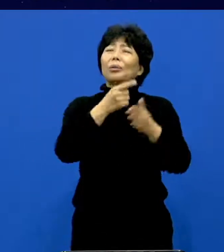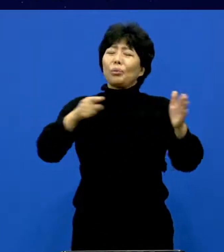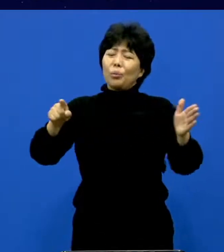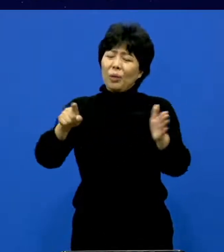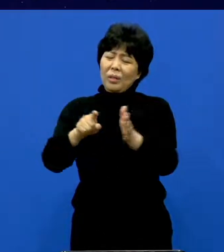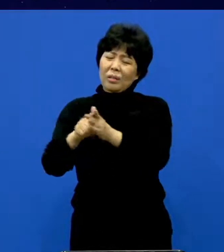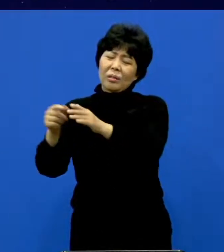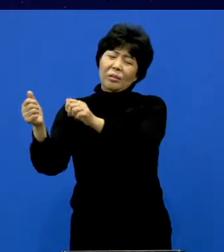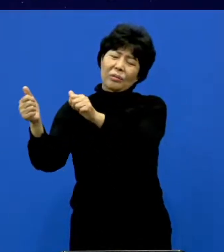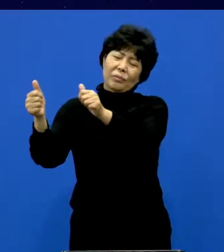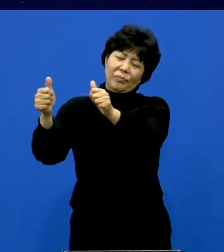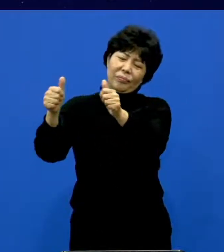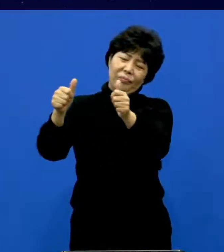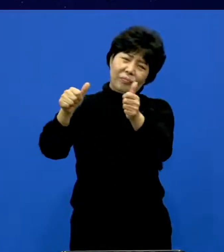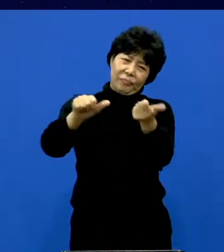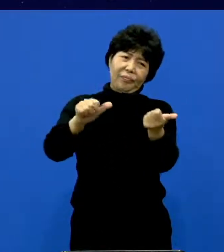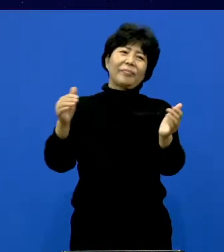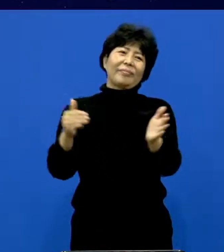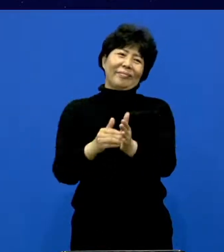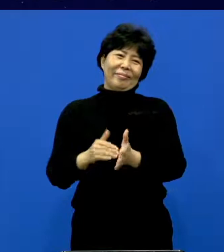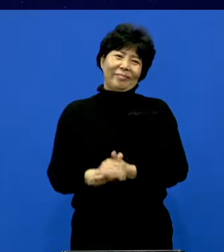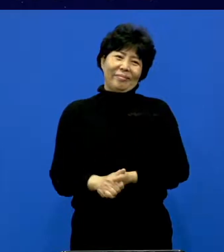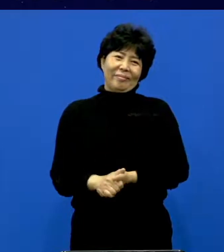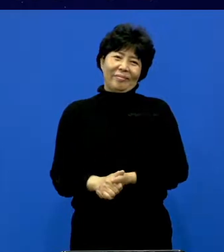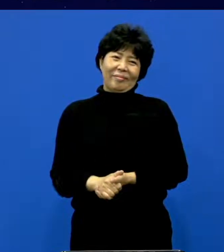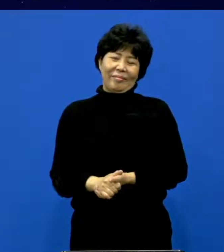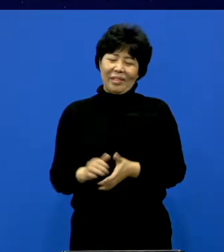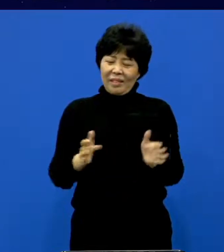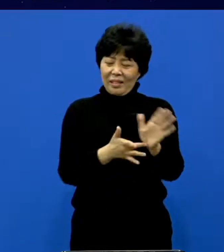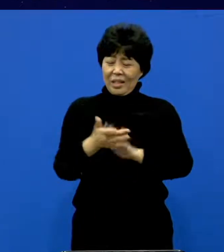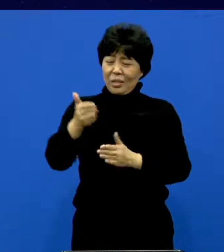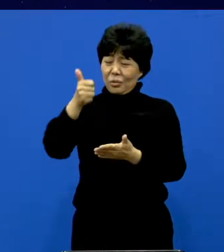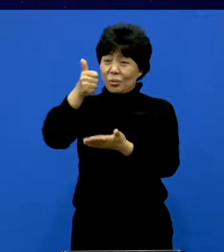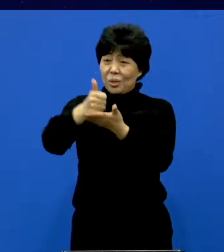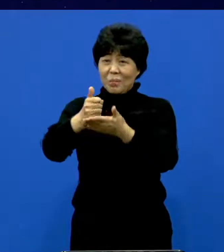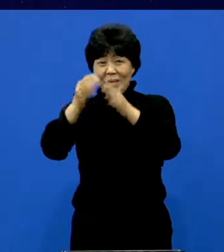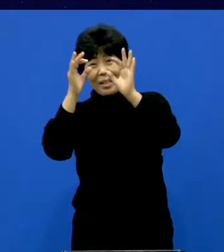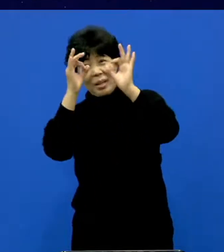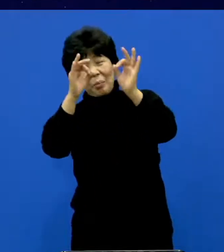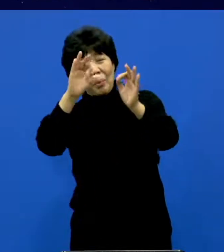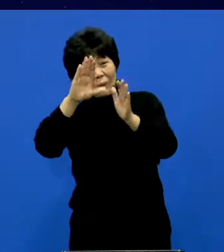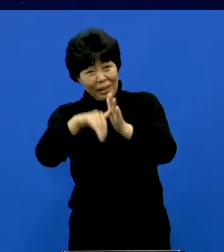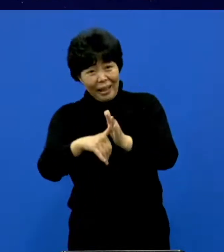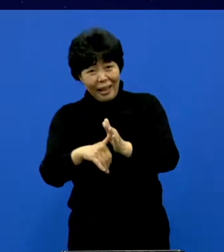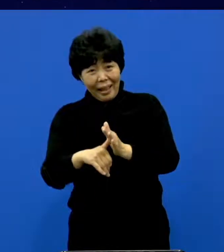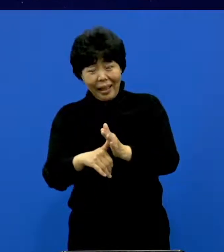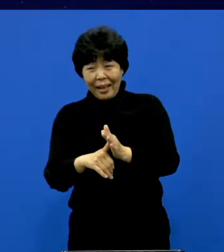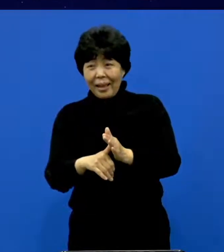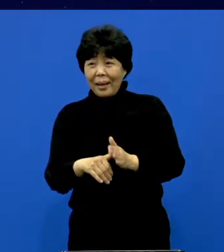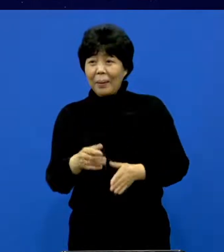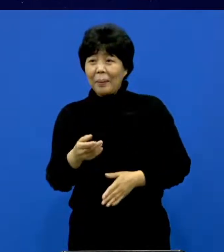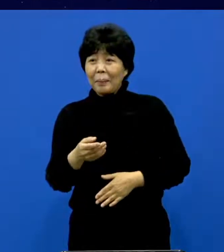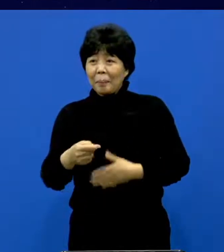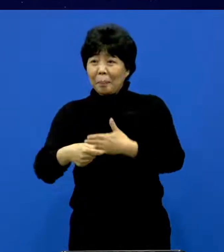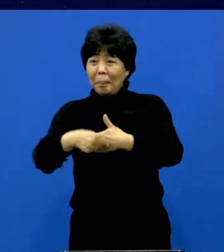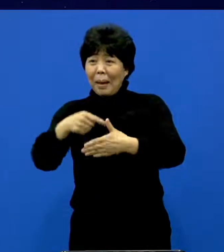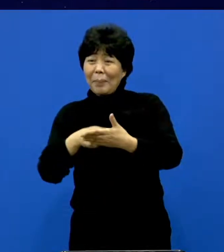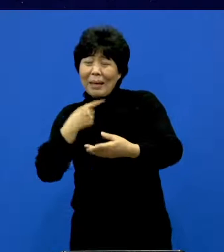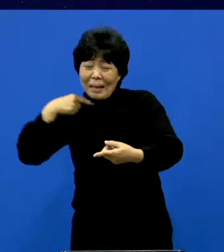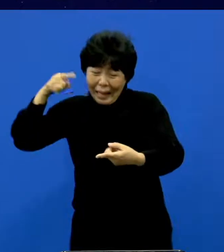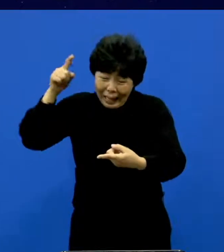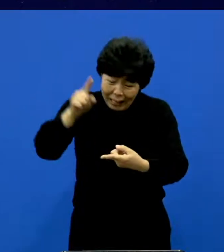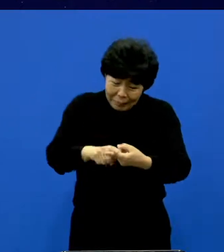여러분, 주님이 보시기에 마음에 들만한 사람이 있었을까요, 여러분? 야, 너 정도 돼서 내가 죽어주겠다. 나 너를 위해서